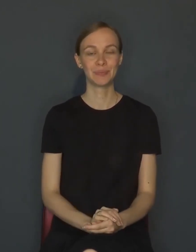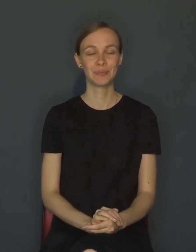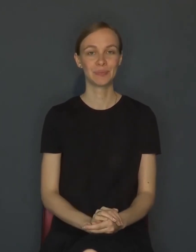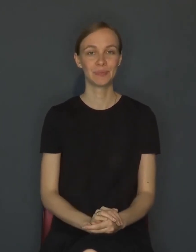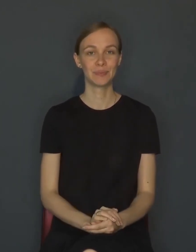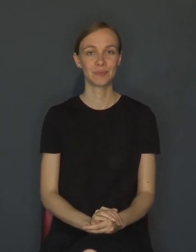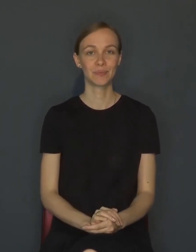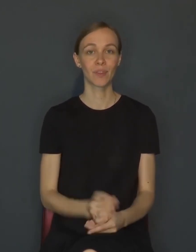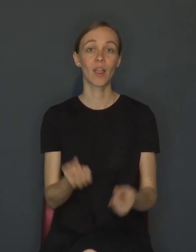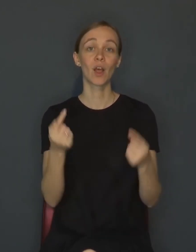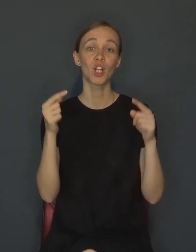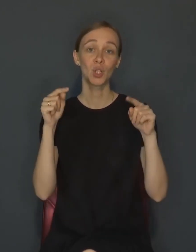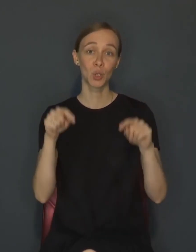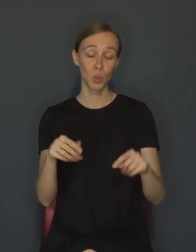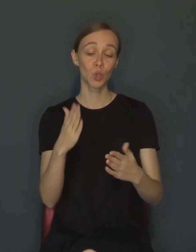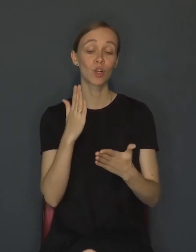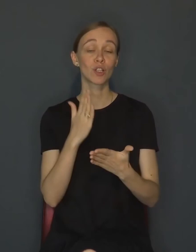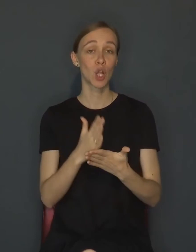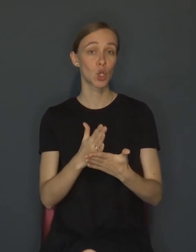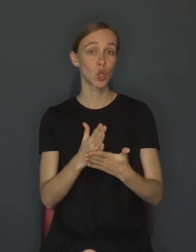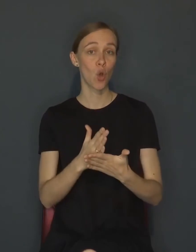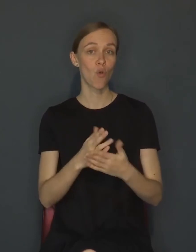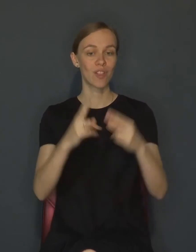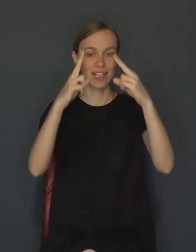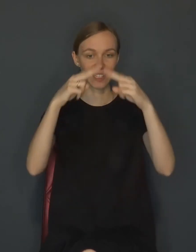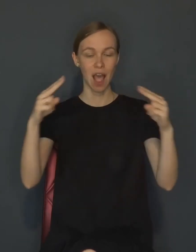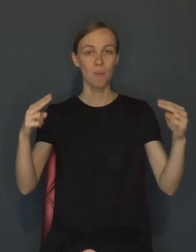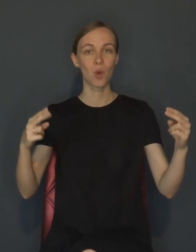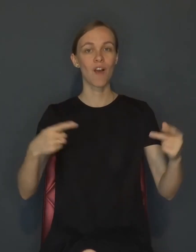Тут розташовувалась замкова адміністрація,